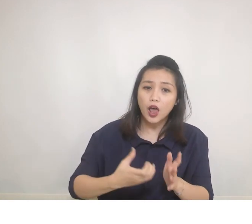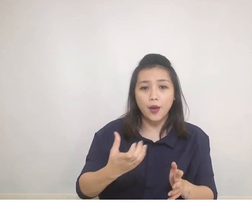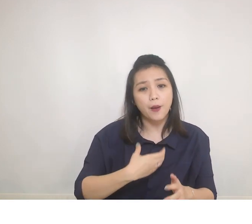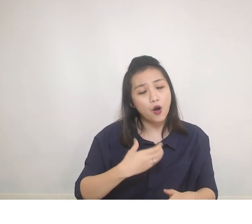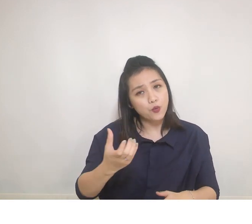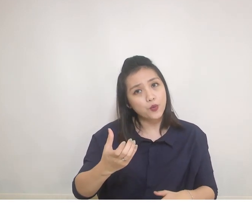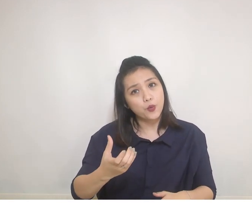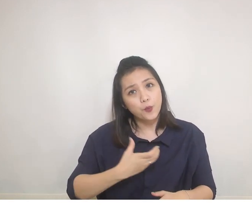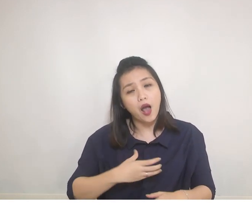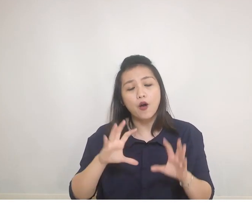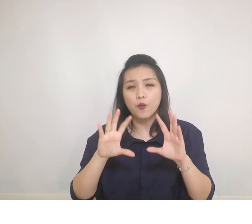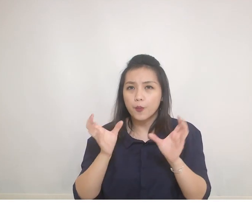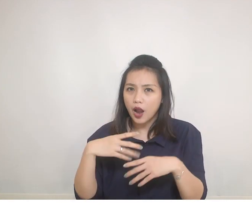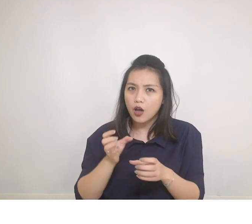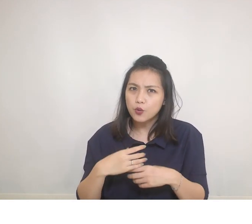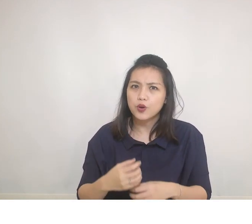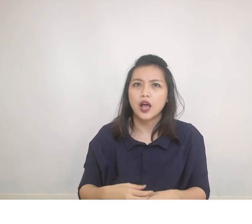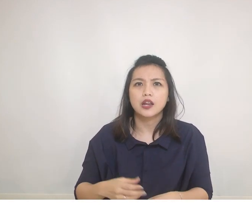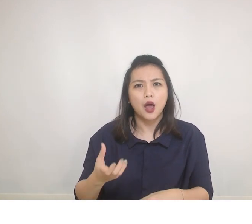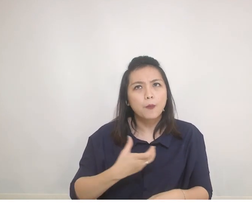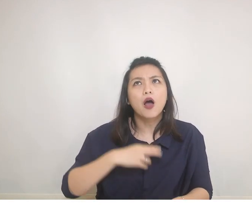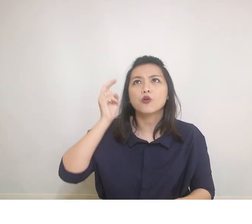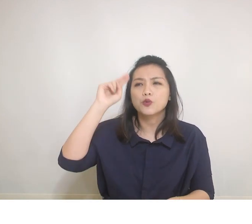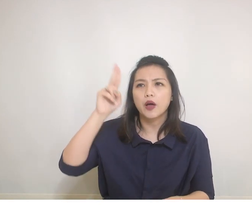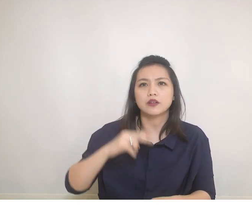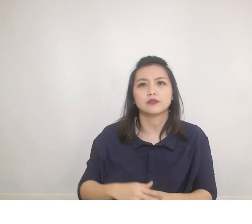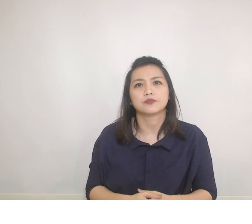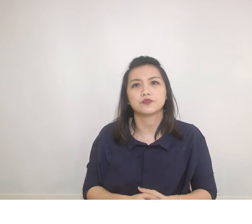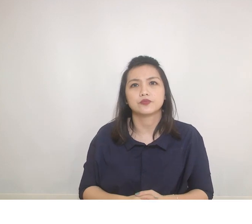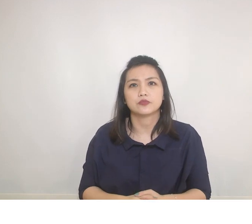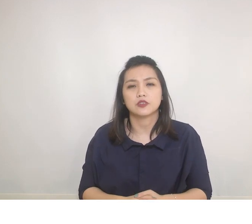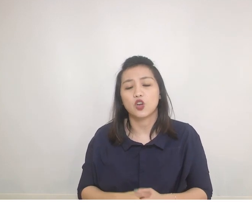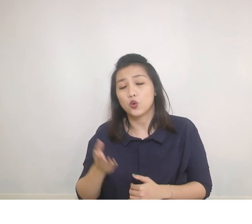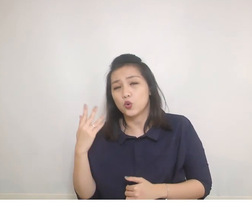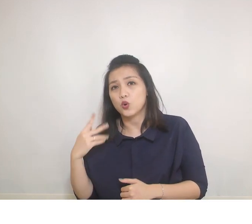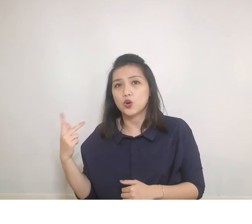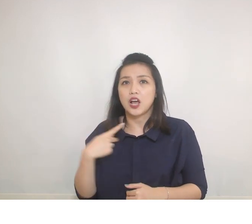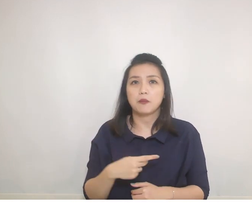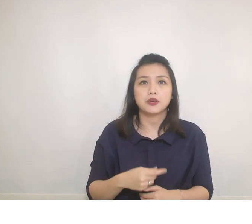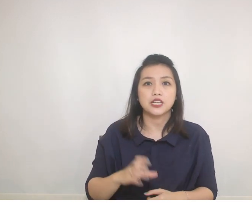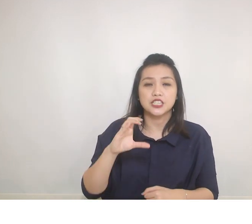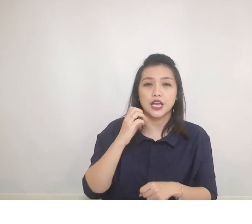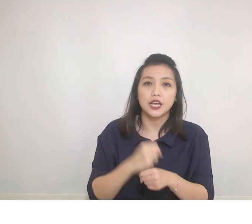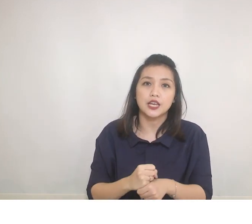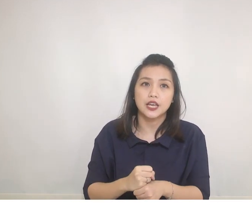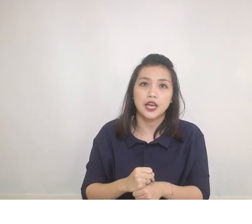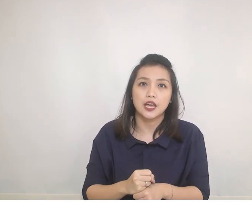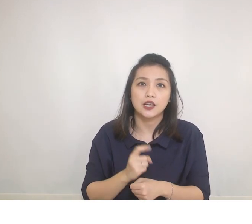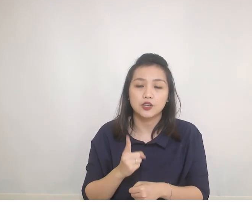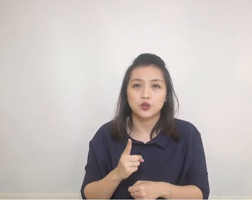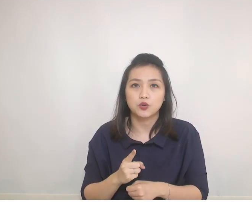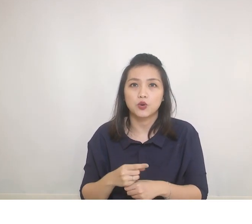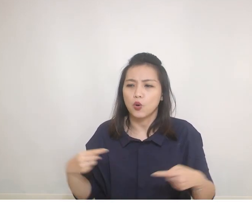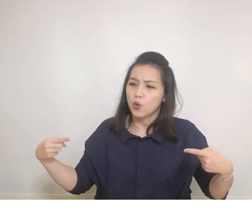persekutuan gitu CG, jadi enggak ada connecting seperti itu. Jadi akhirnya pada saat kami memutuskan